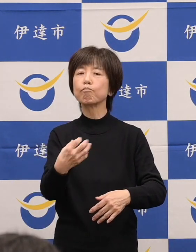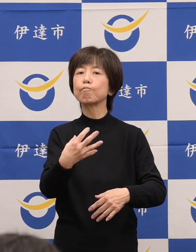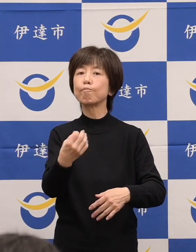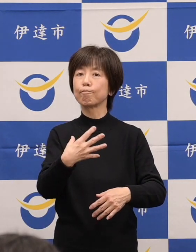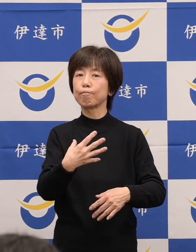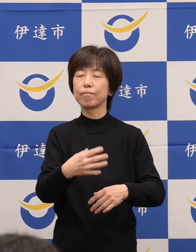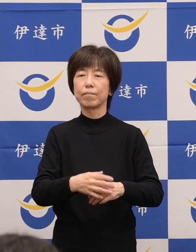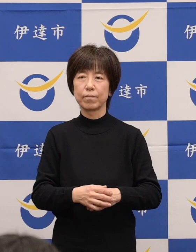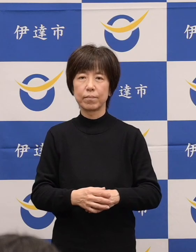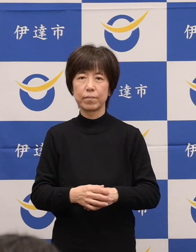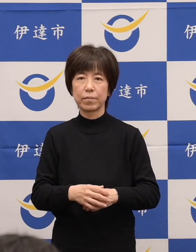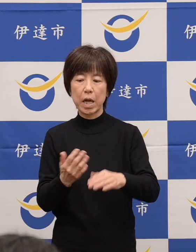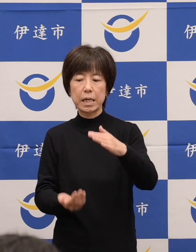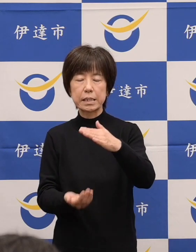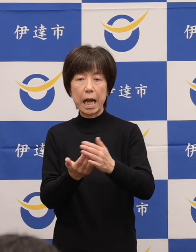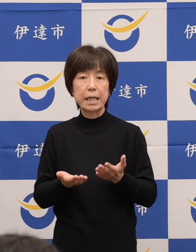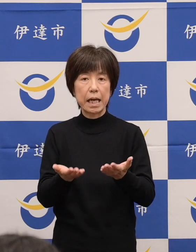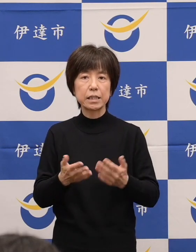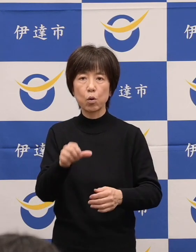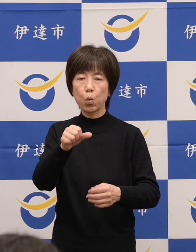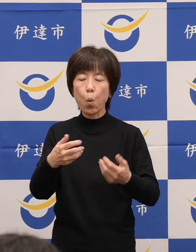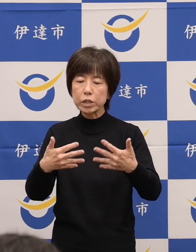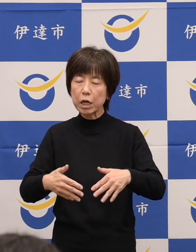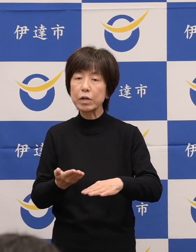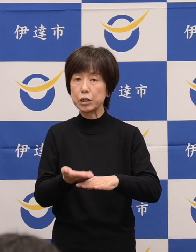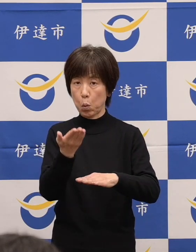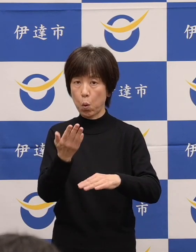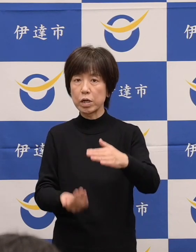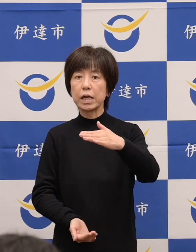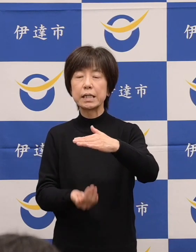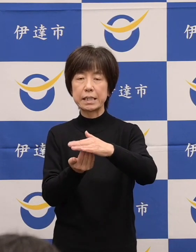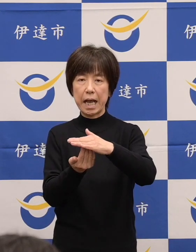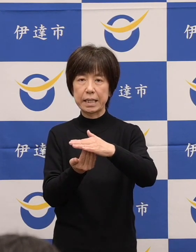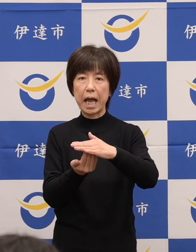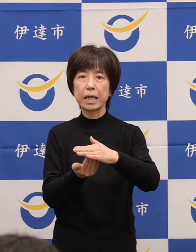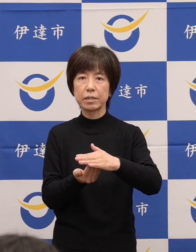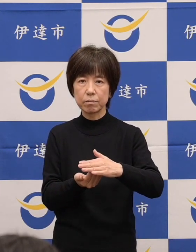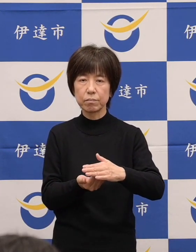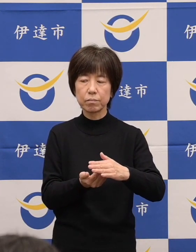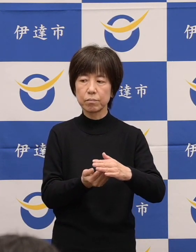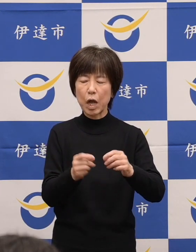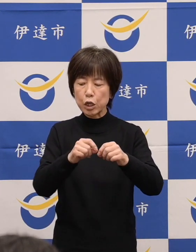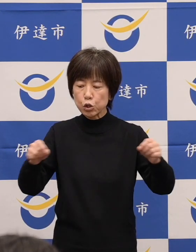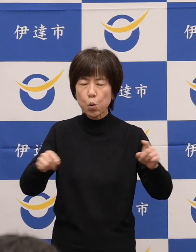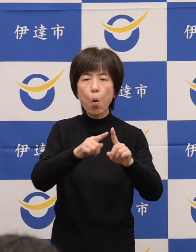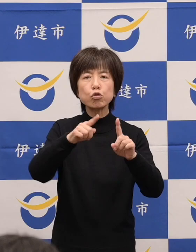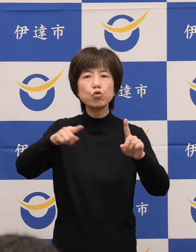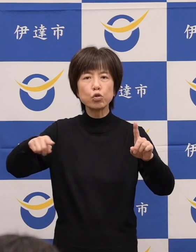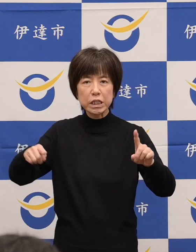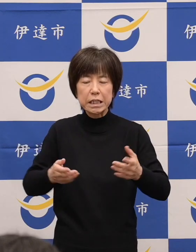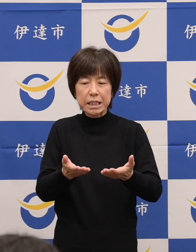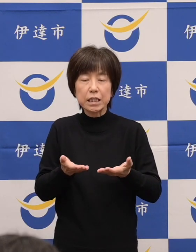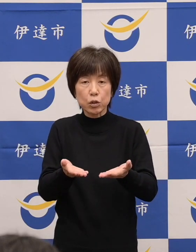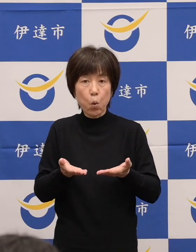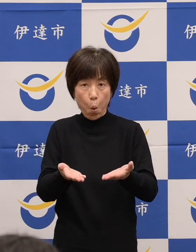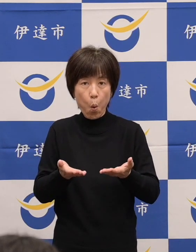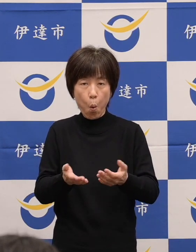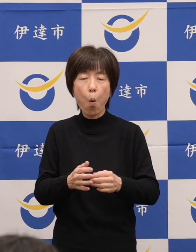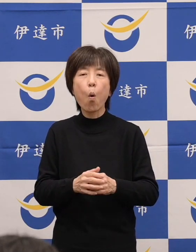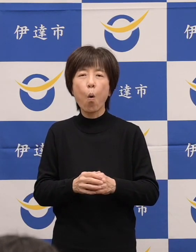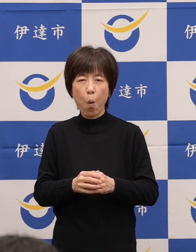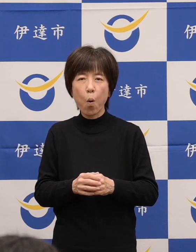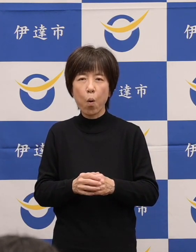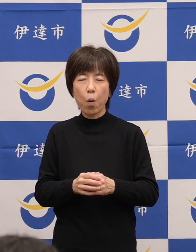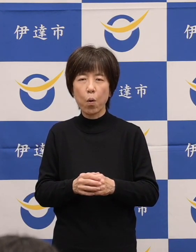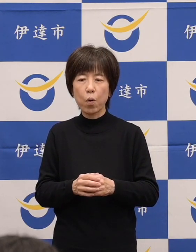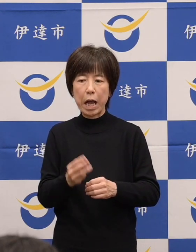最大震度5弱以上または最大長周期地震動階級が3以